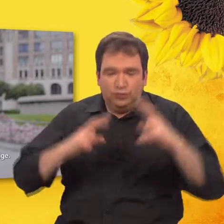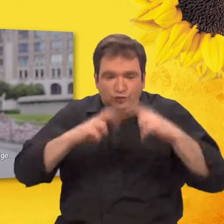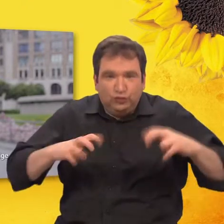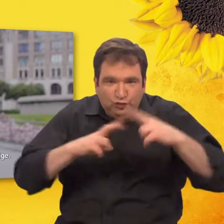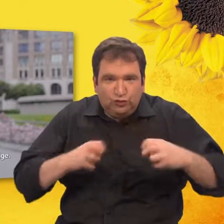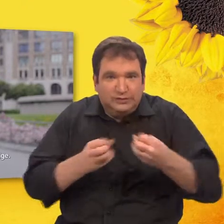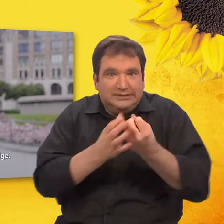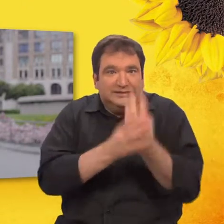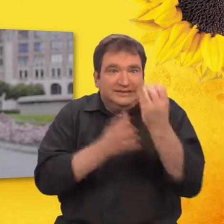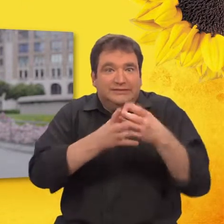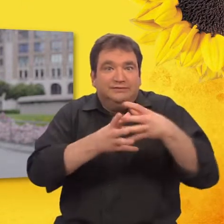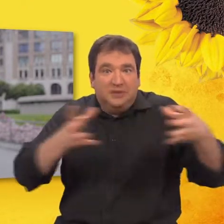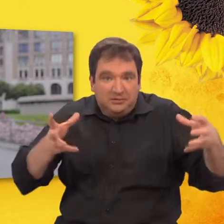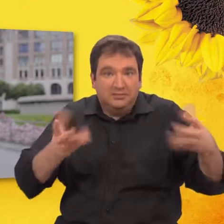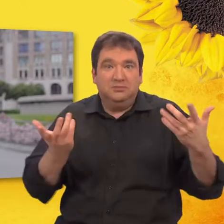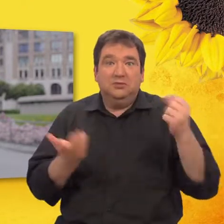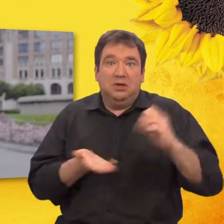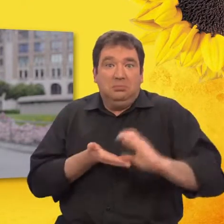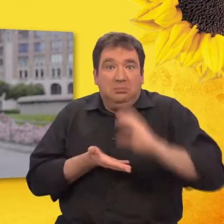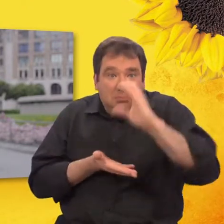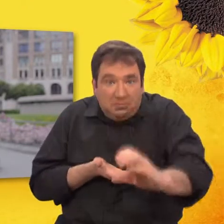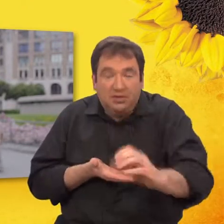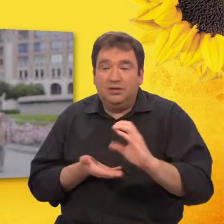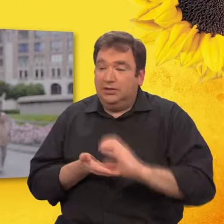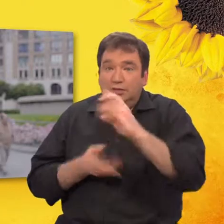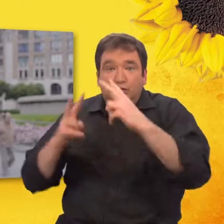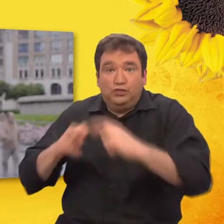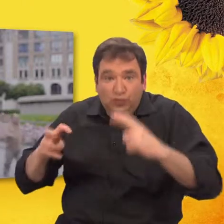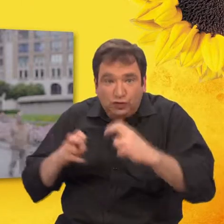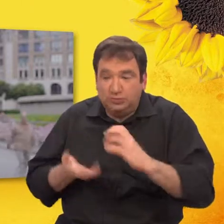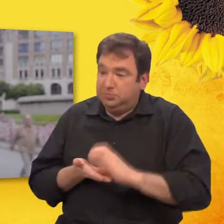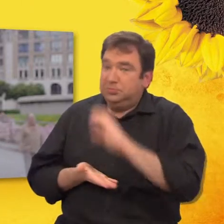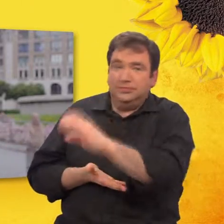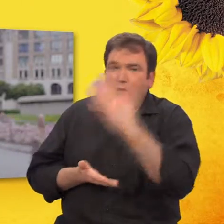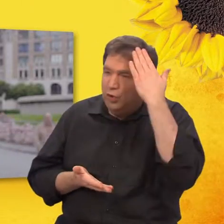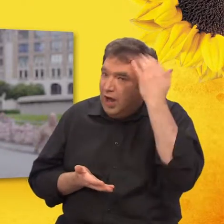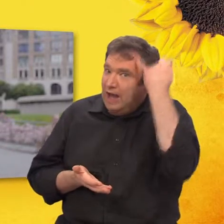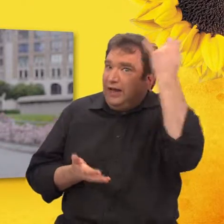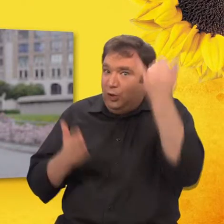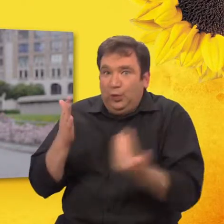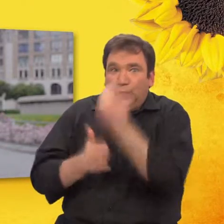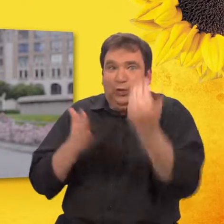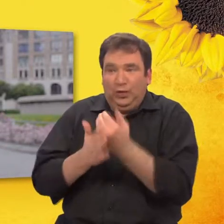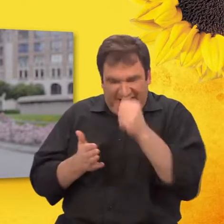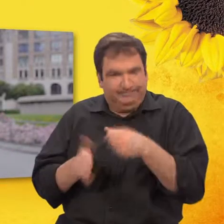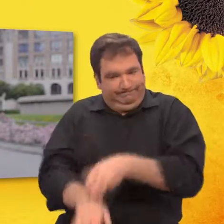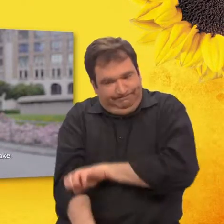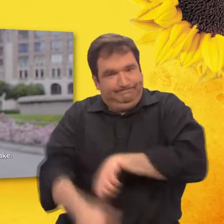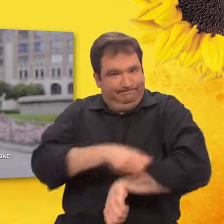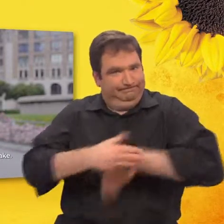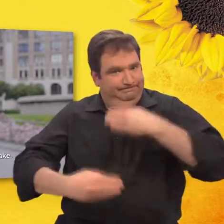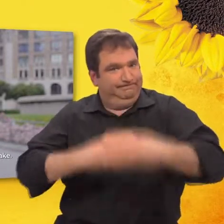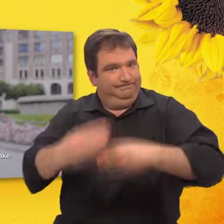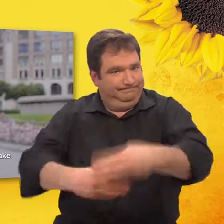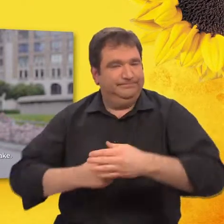generar conocimiento. Invertir en I+D, invertir en investigación, invertir en capacidad de innovación.